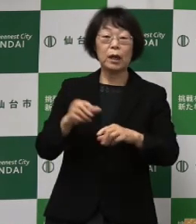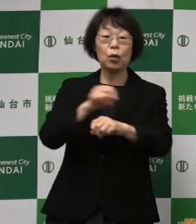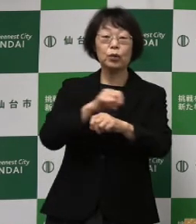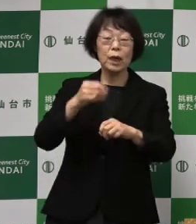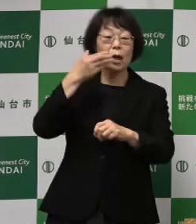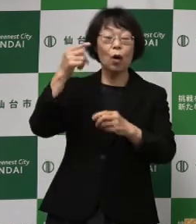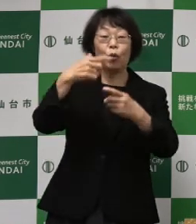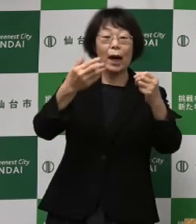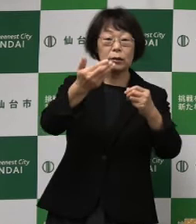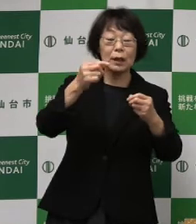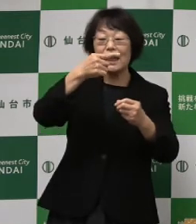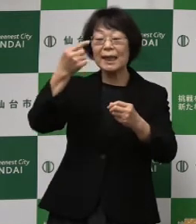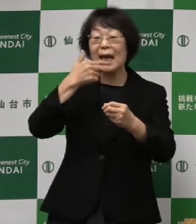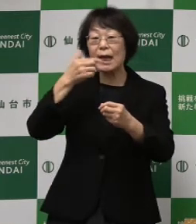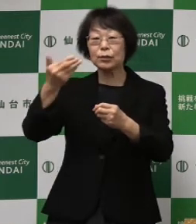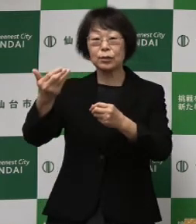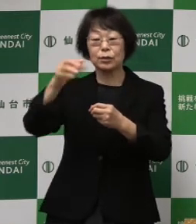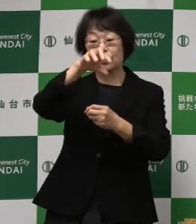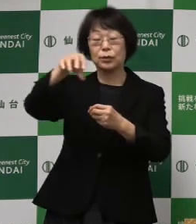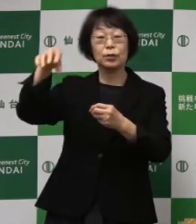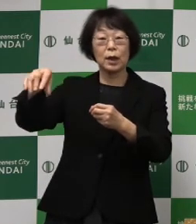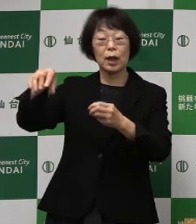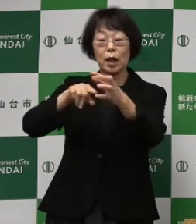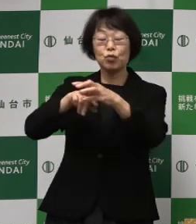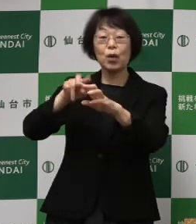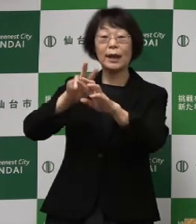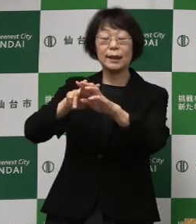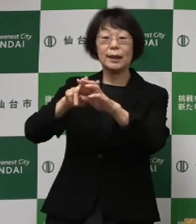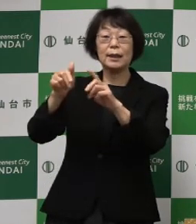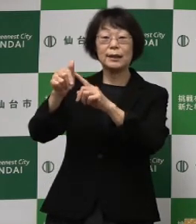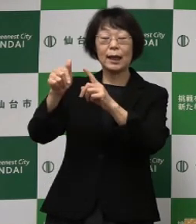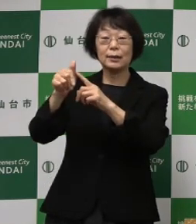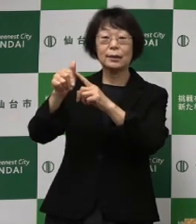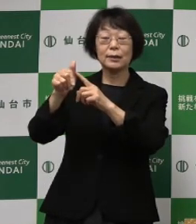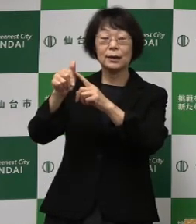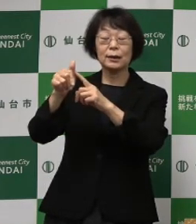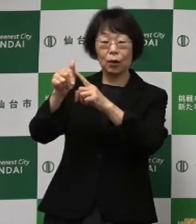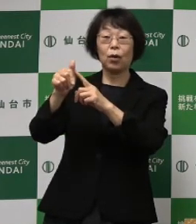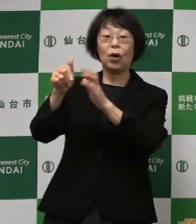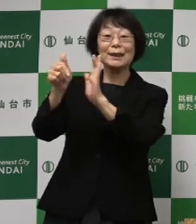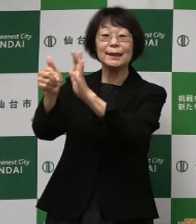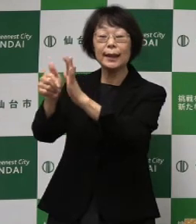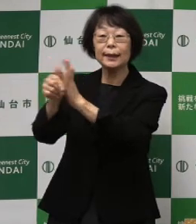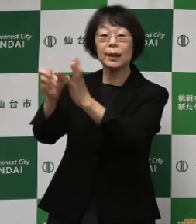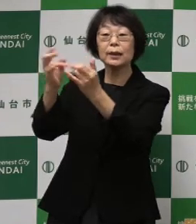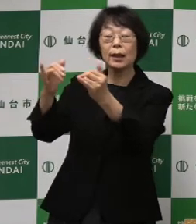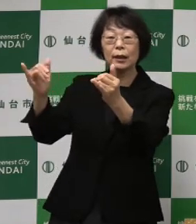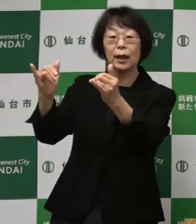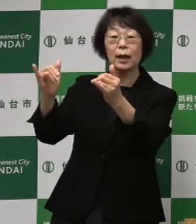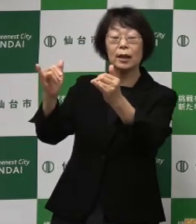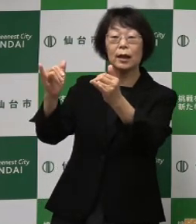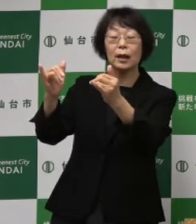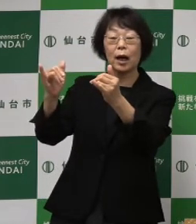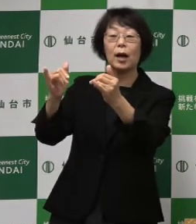青葉区、大白区でですね、村井さんを支持されていた方々が現じ